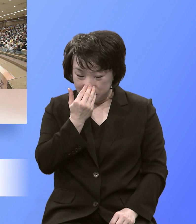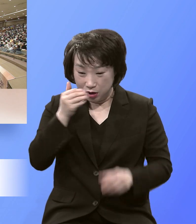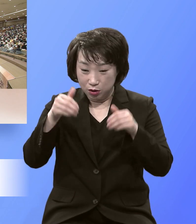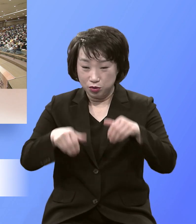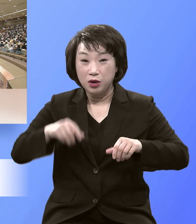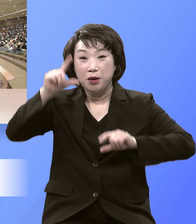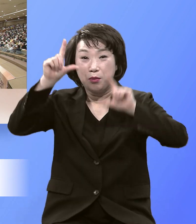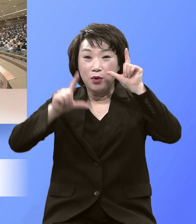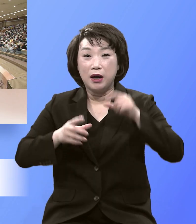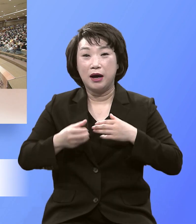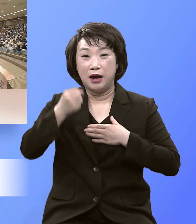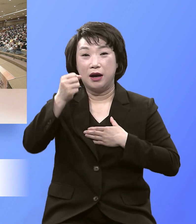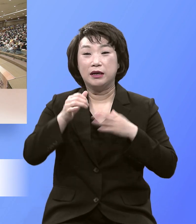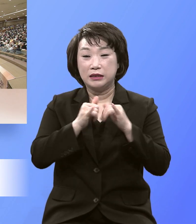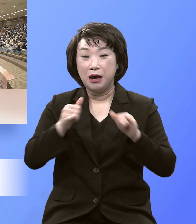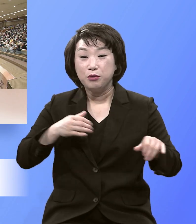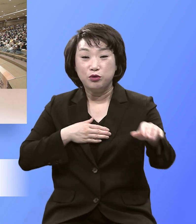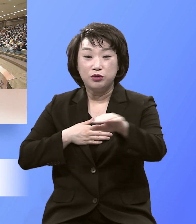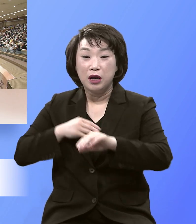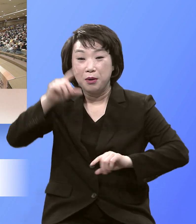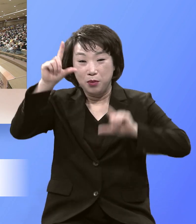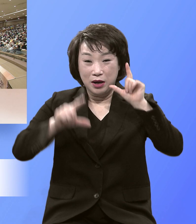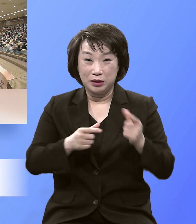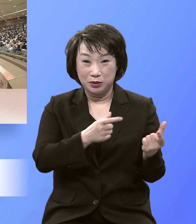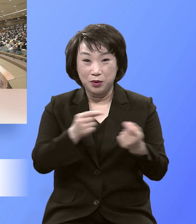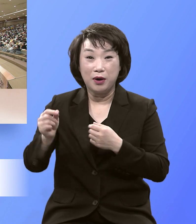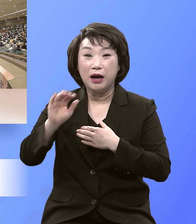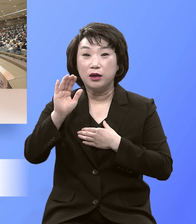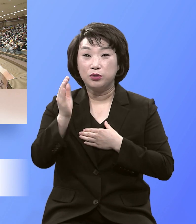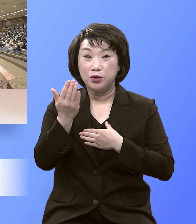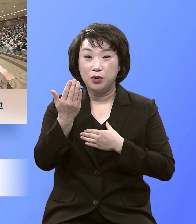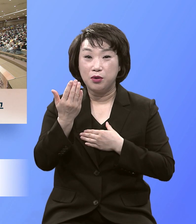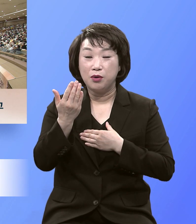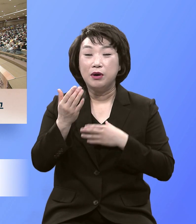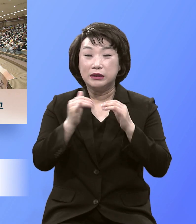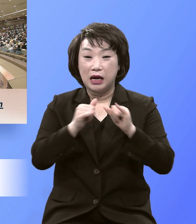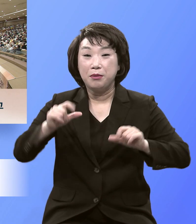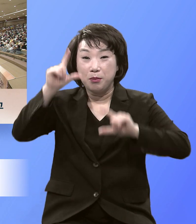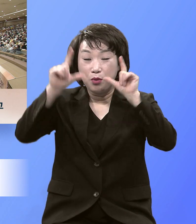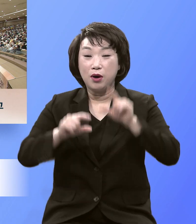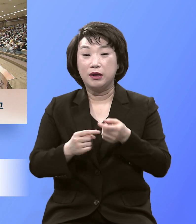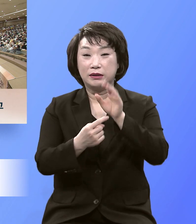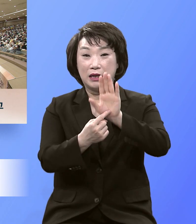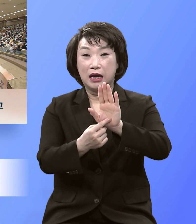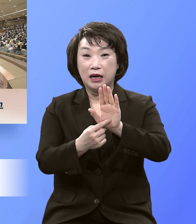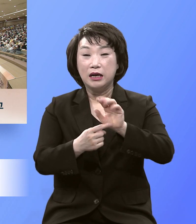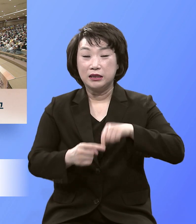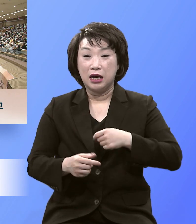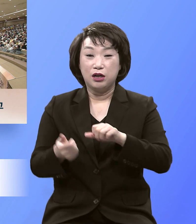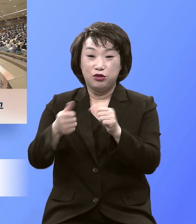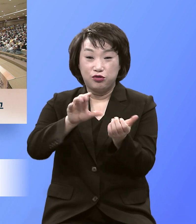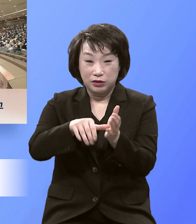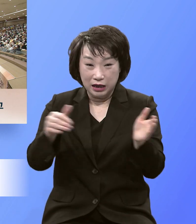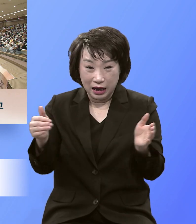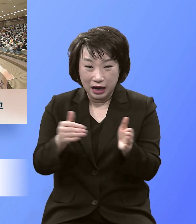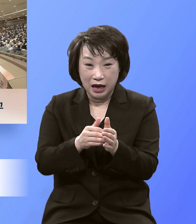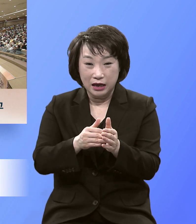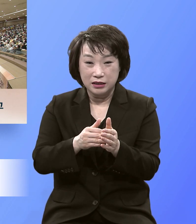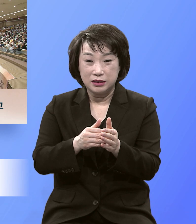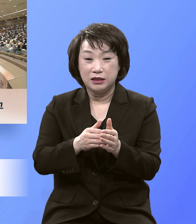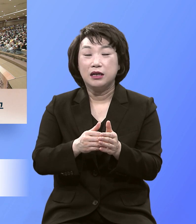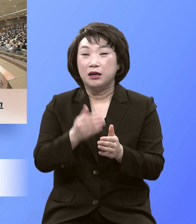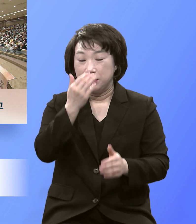오히려 자기를 비워 종의 형체를 가져 사람들과 같이 되었고 사람의 모양으로 나타나셨음에